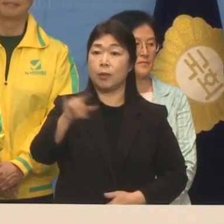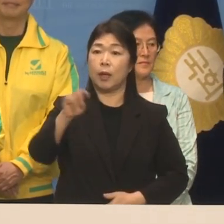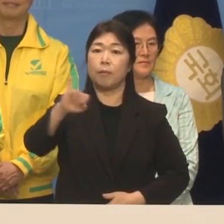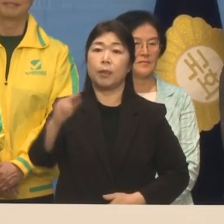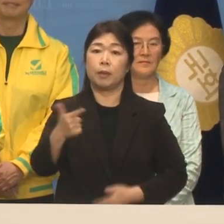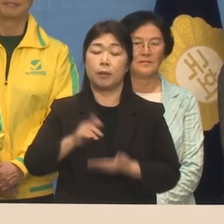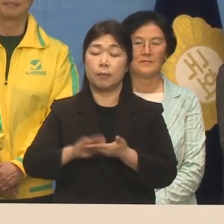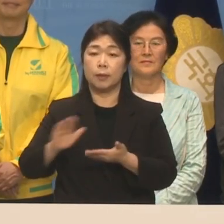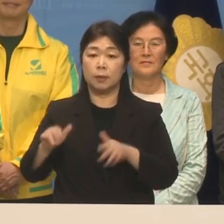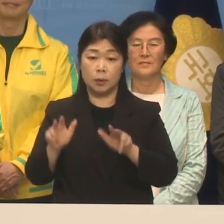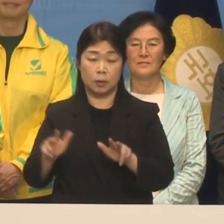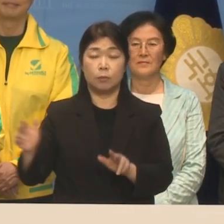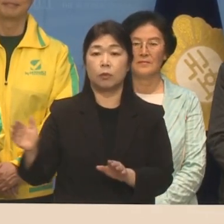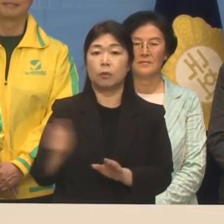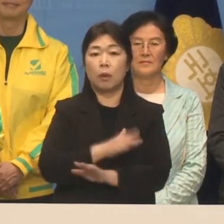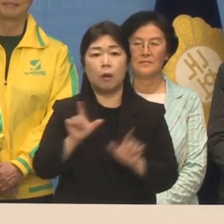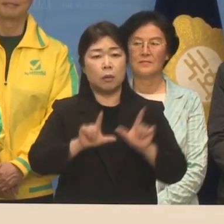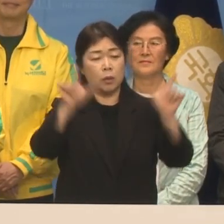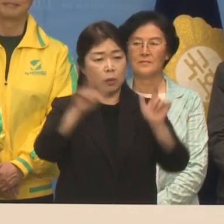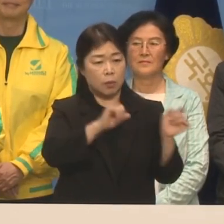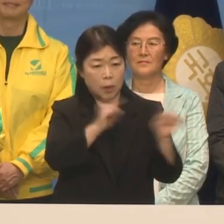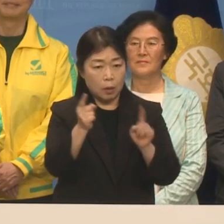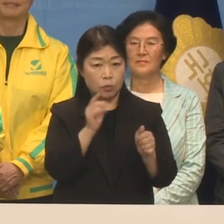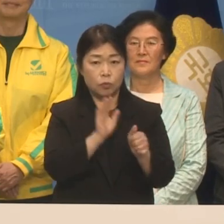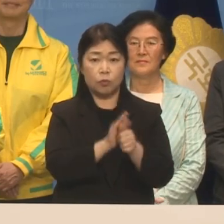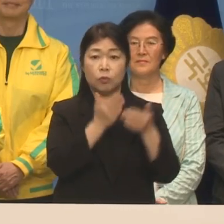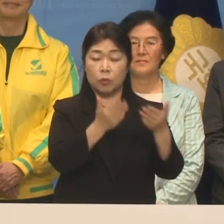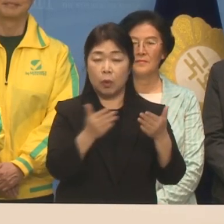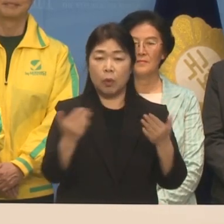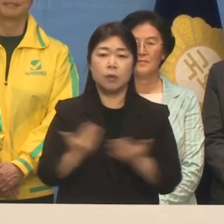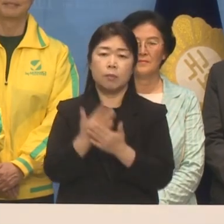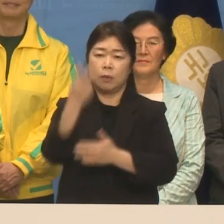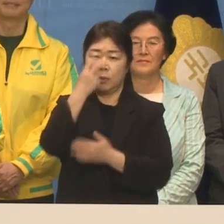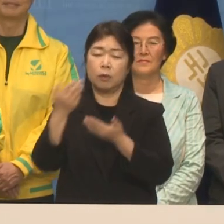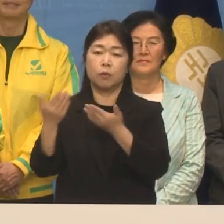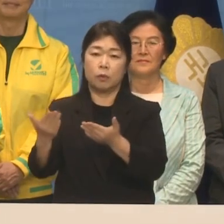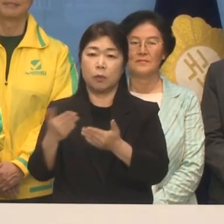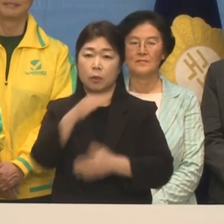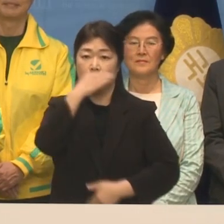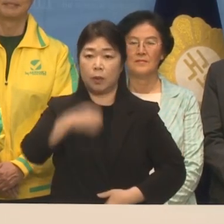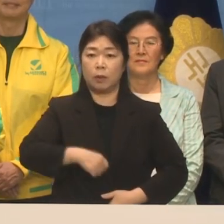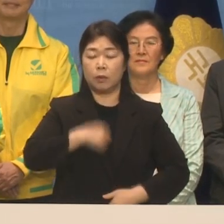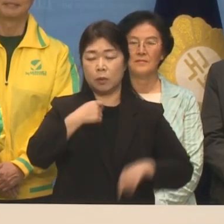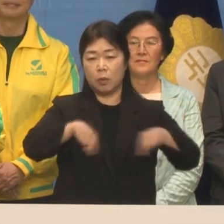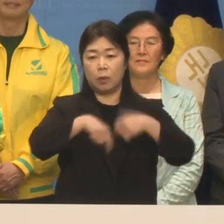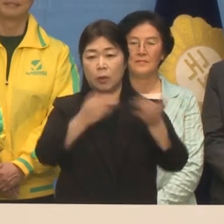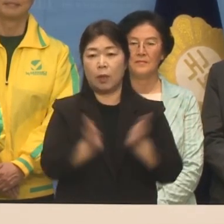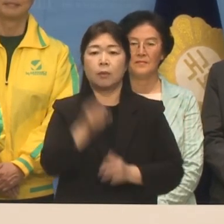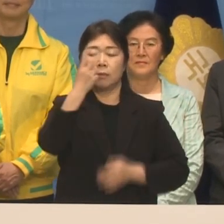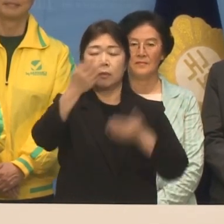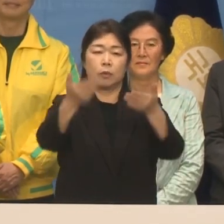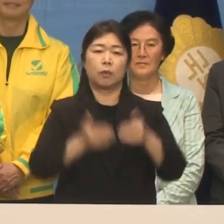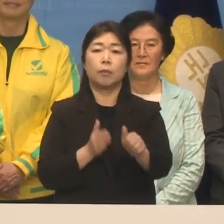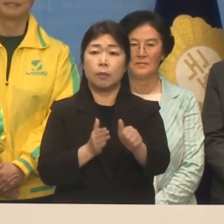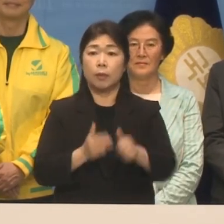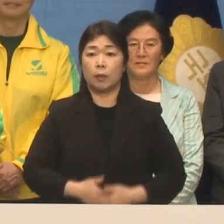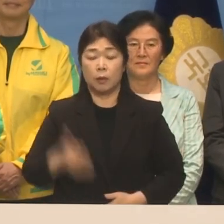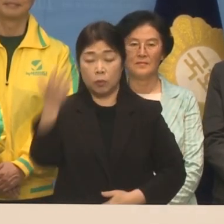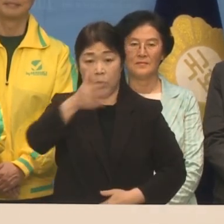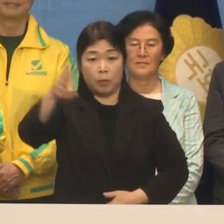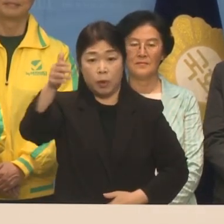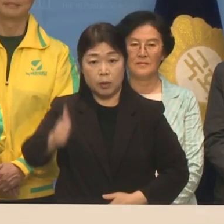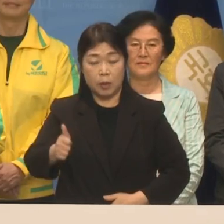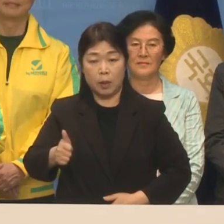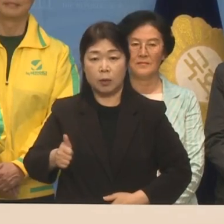그럼 지금부터 기후를 살리고 진보를 지켜낼 녹색정의당을 지켜주십시오. 녹색정의당 후원회장